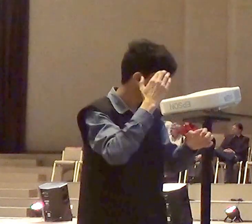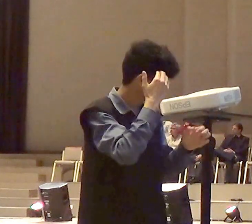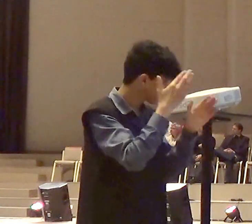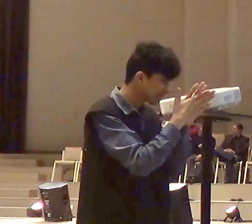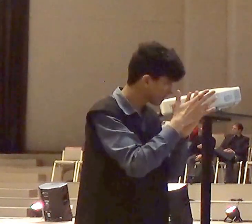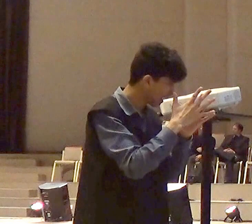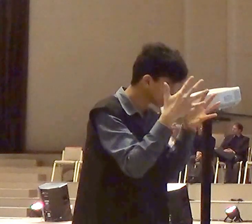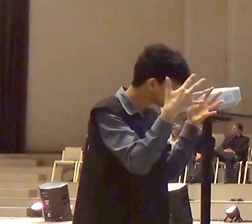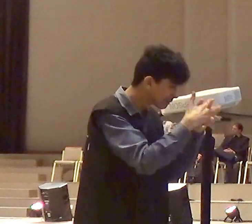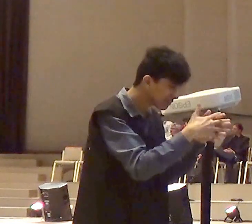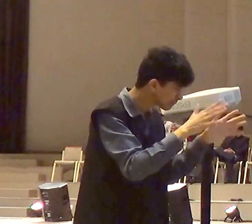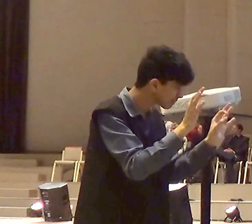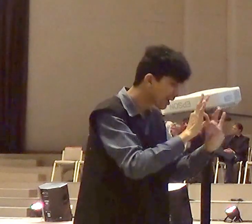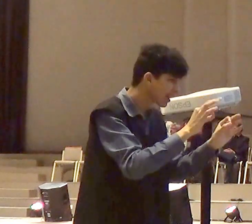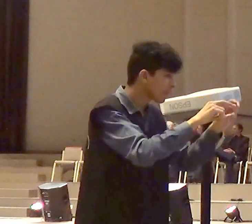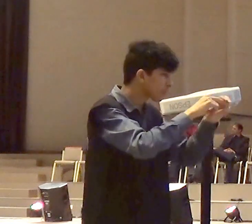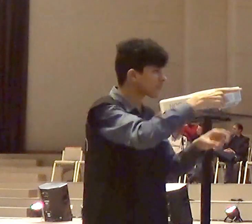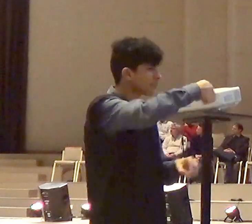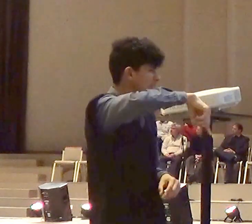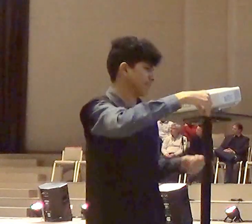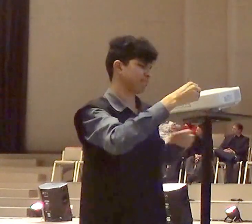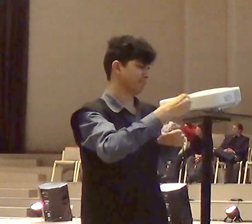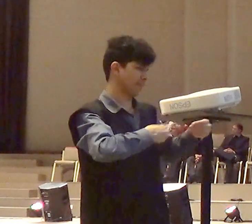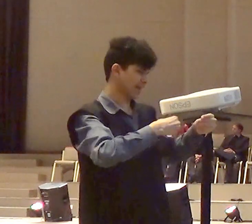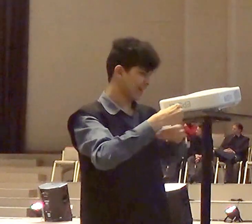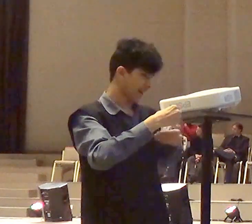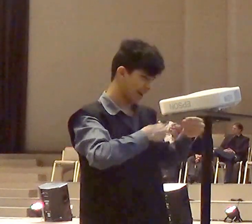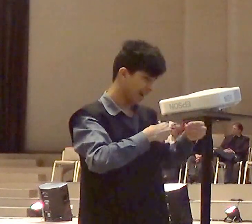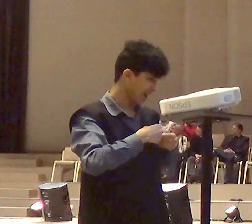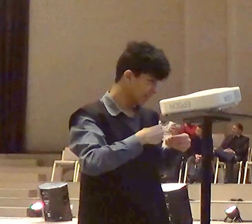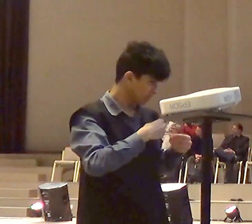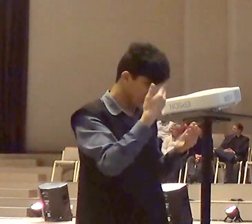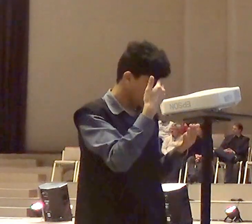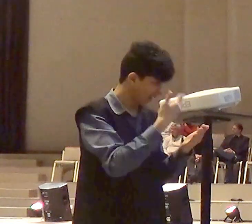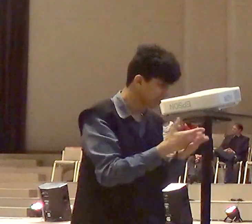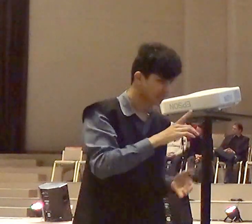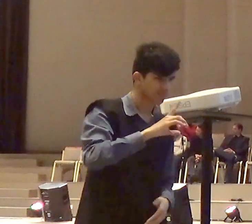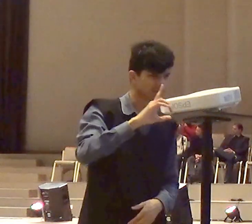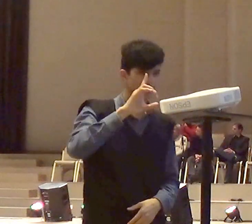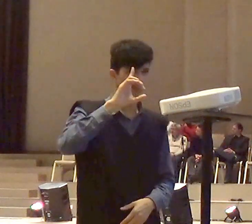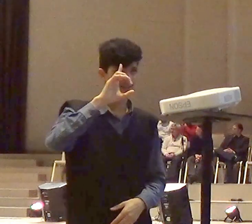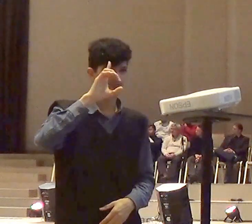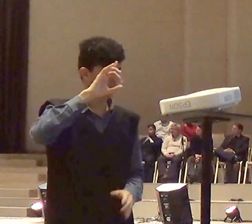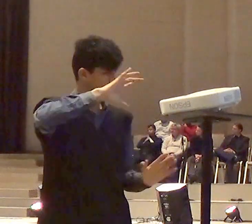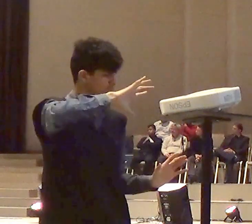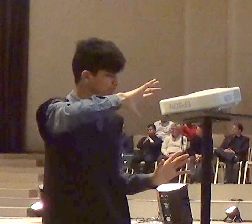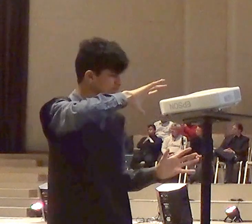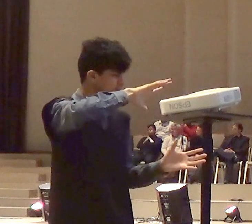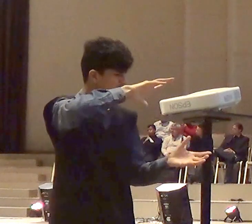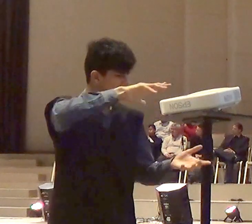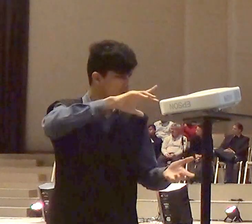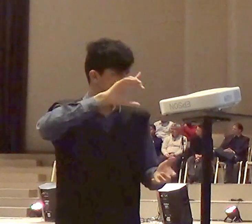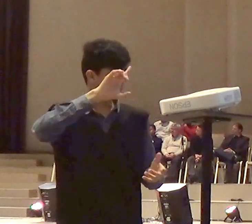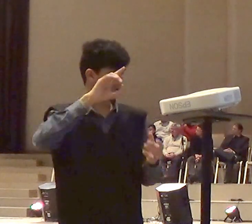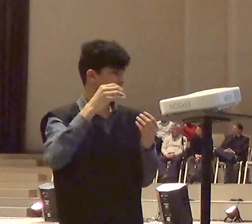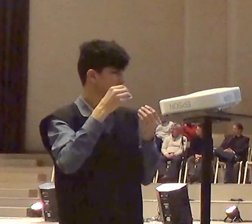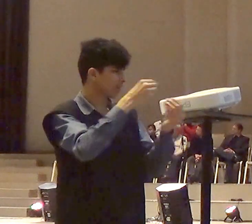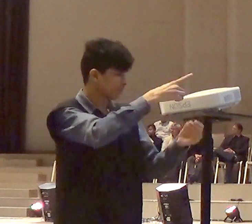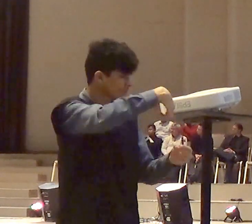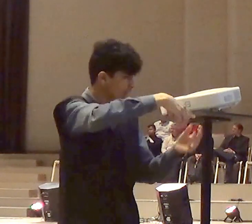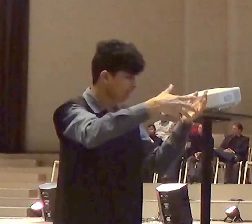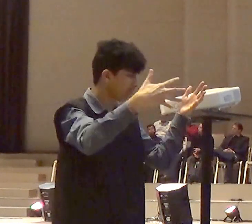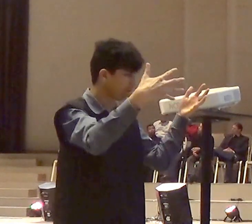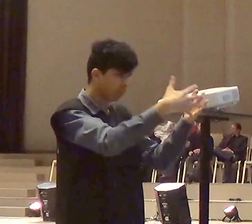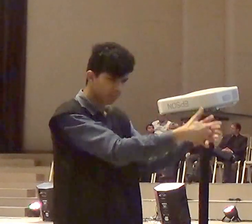crer pois o Deus deste mundo conservou a mente deles na escuridão